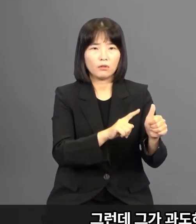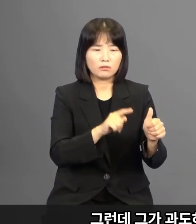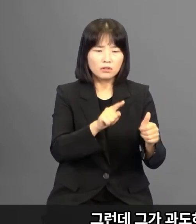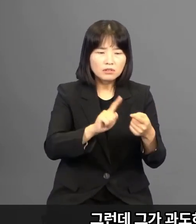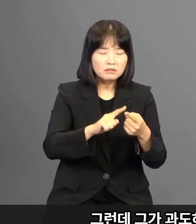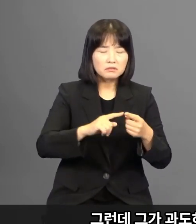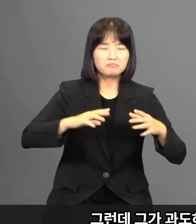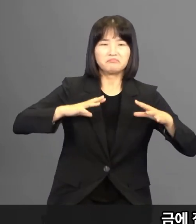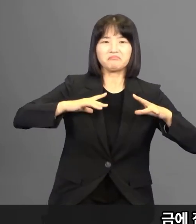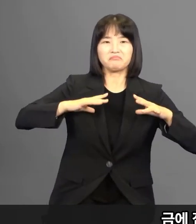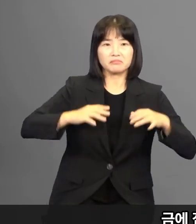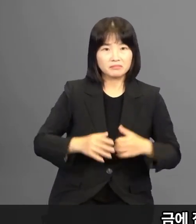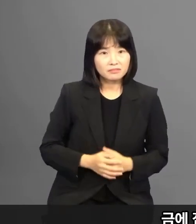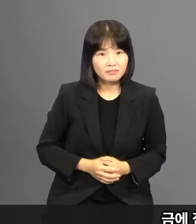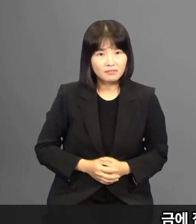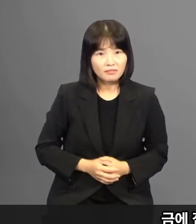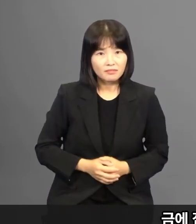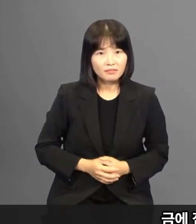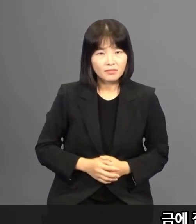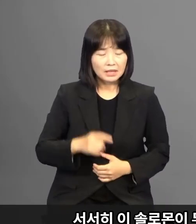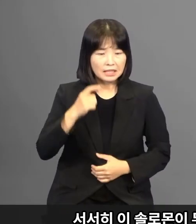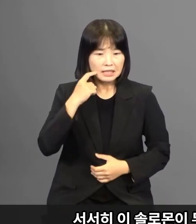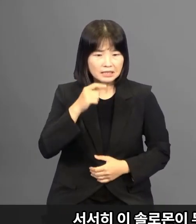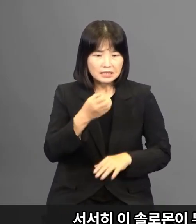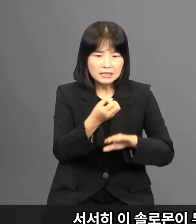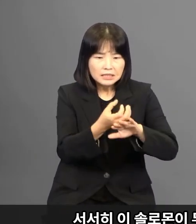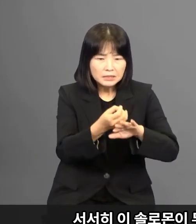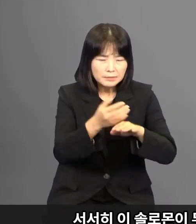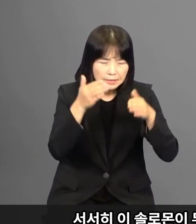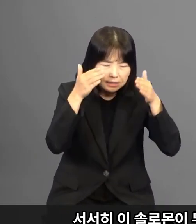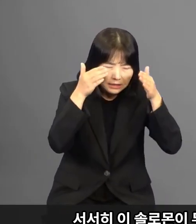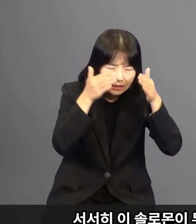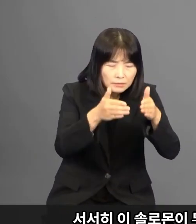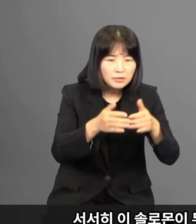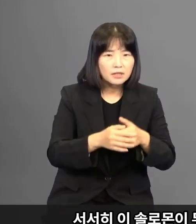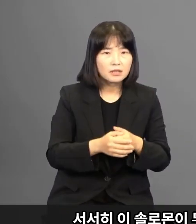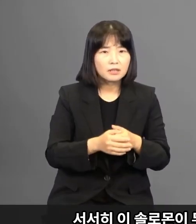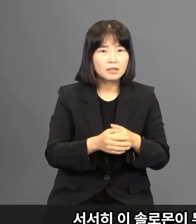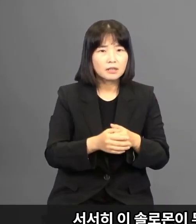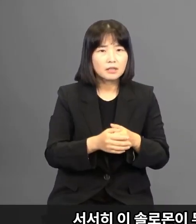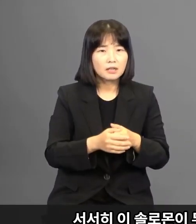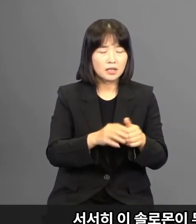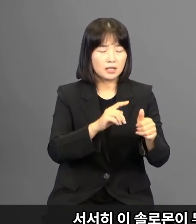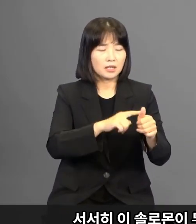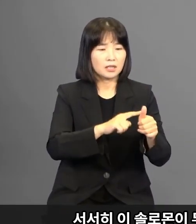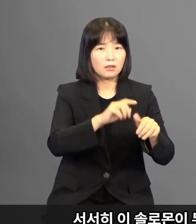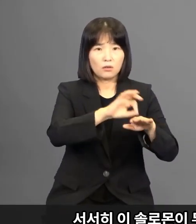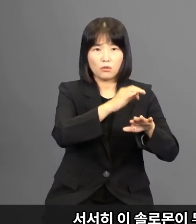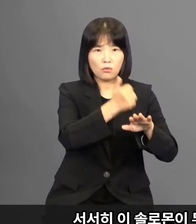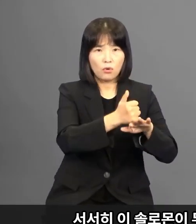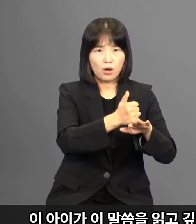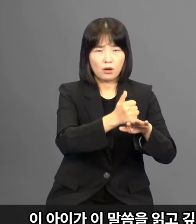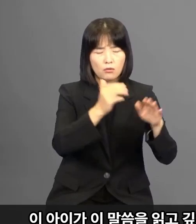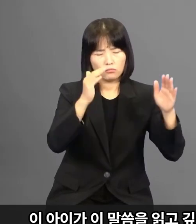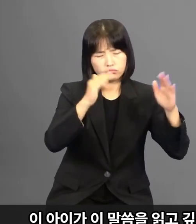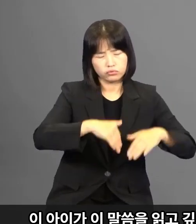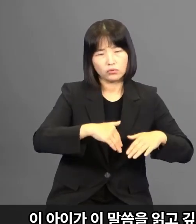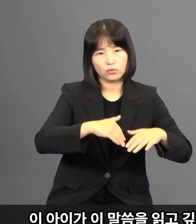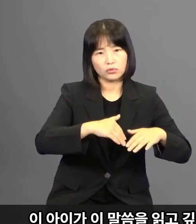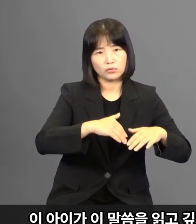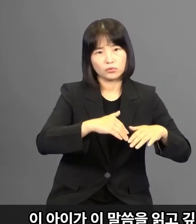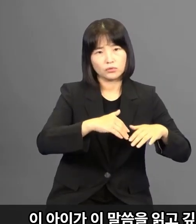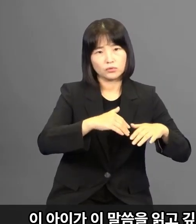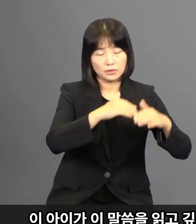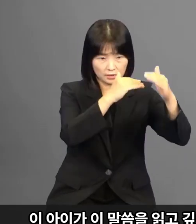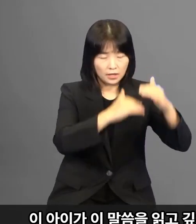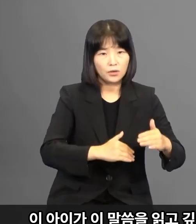자랑하기 시작하죠. 금에 집착을 하게 됩니다. 서서히 이 솔로몬이 무너지는 장면이 10장 장면이에요. 이 아이가 이